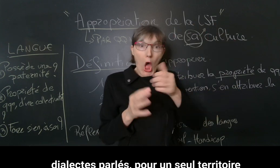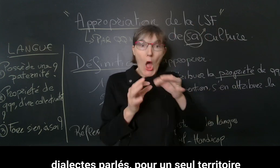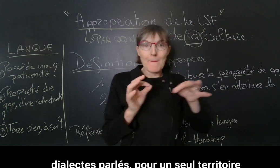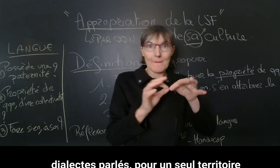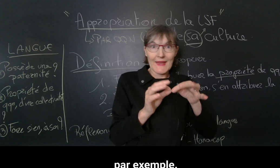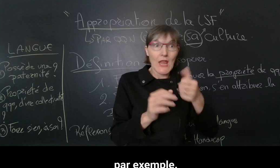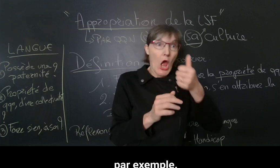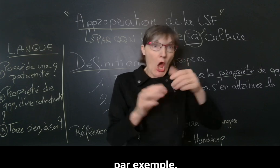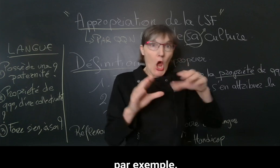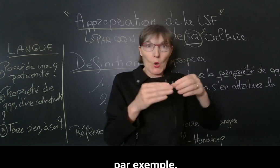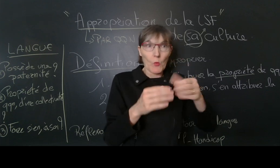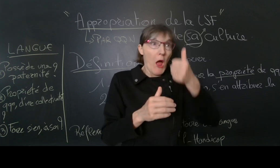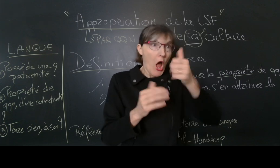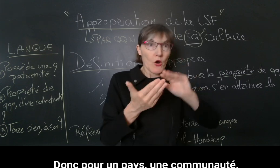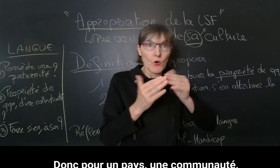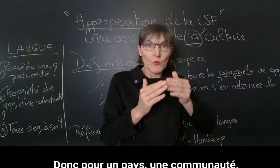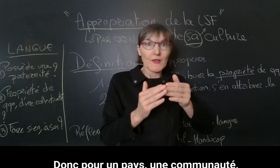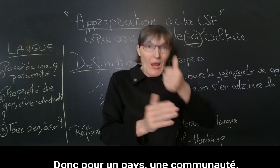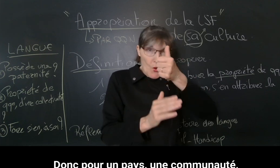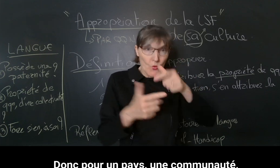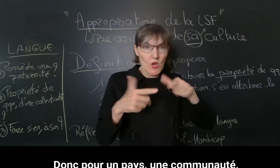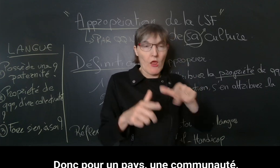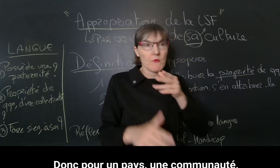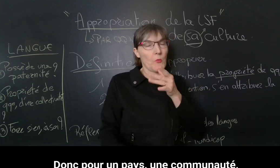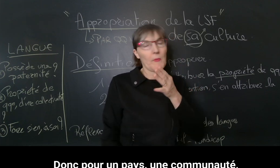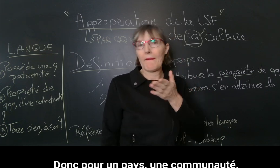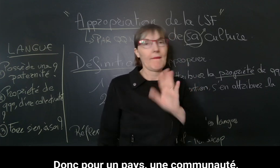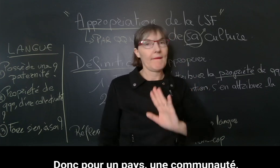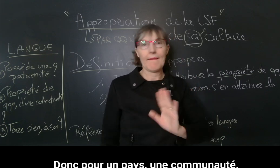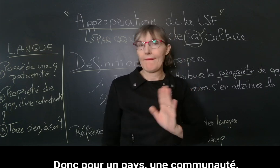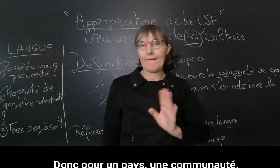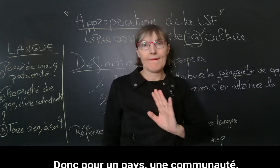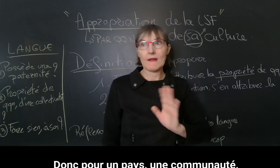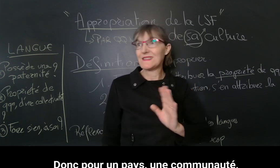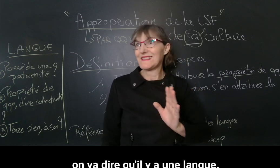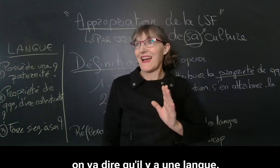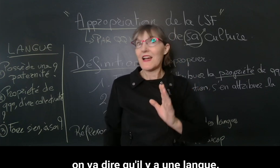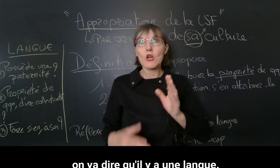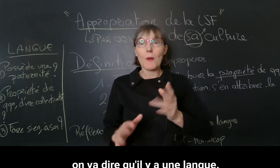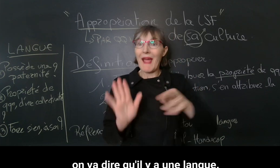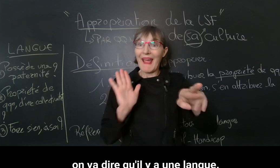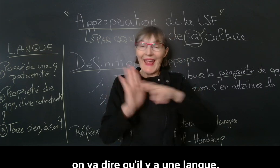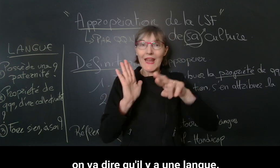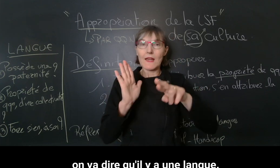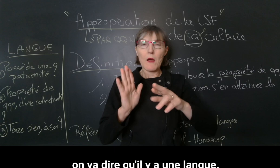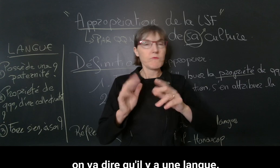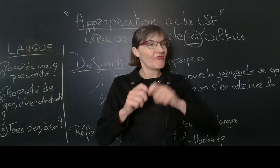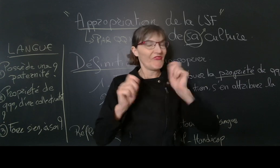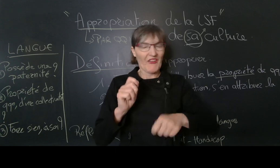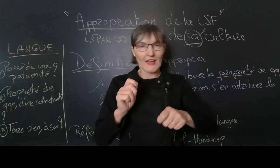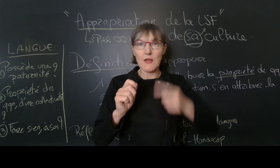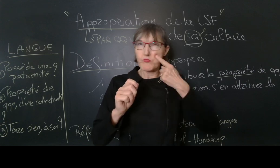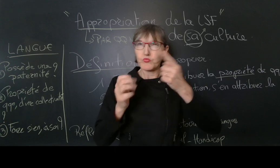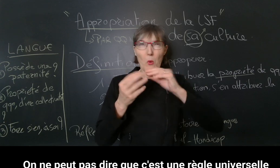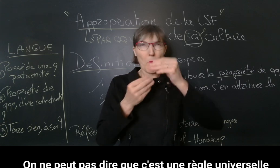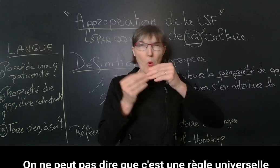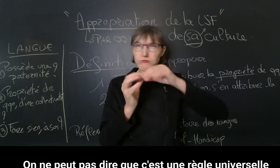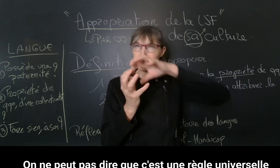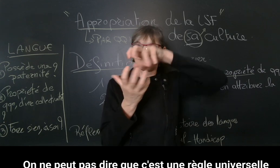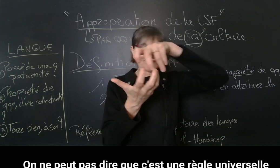territoire par exemple donc pour un pays un groupe une communauté on va dire qu'il une langue on peut pas dire que